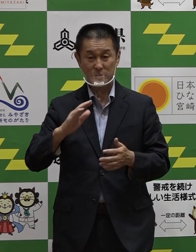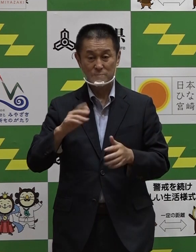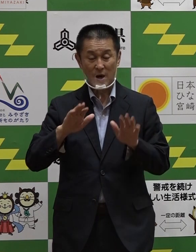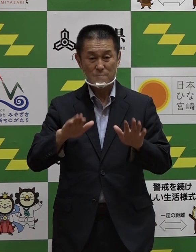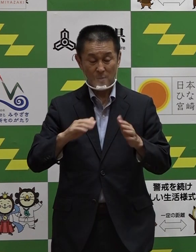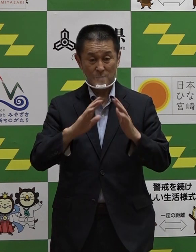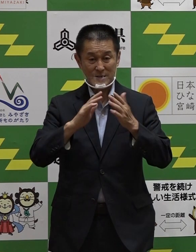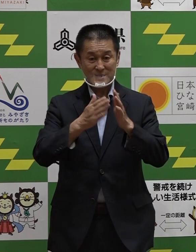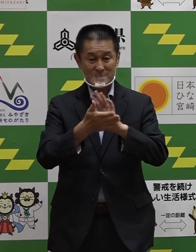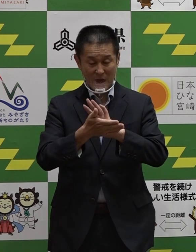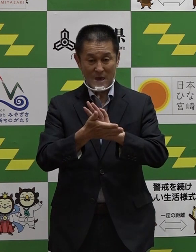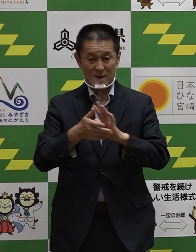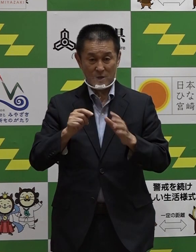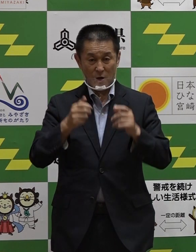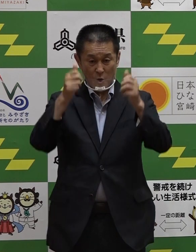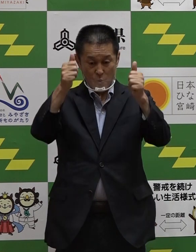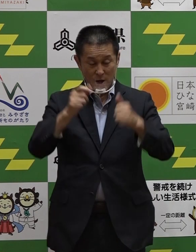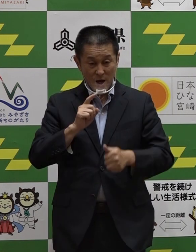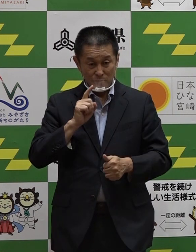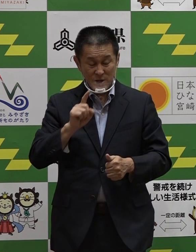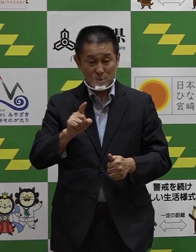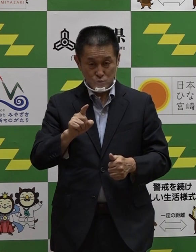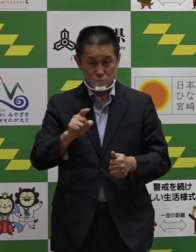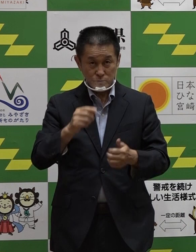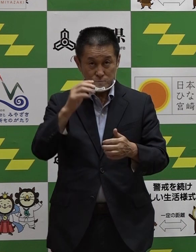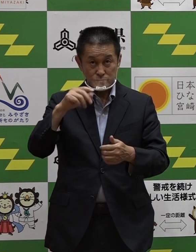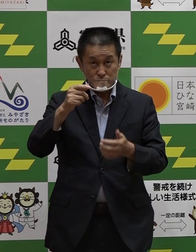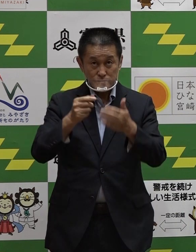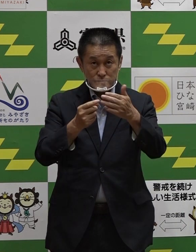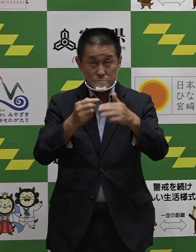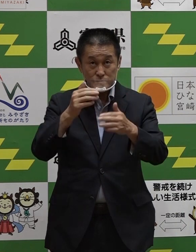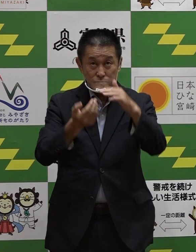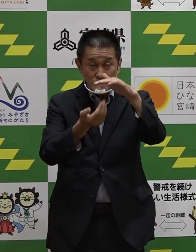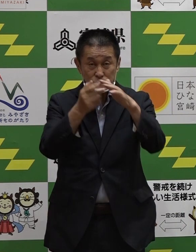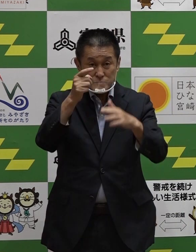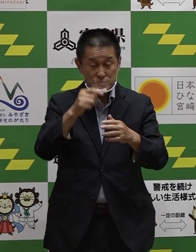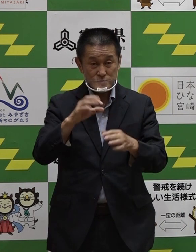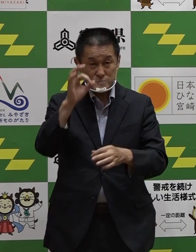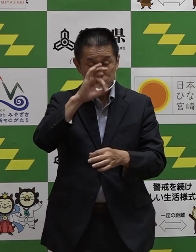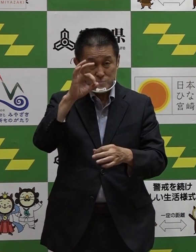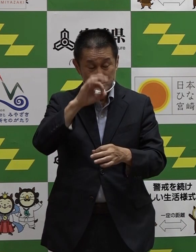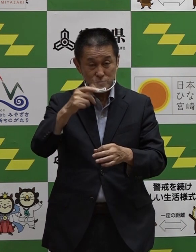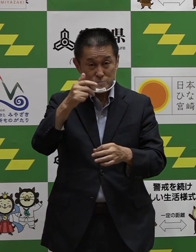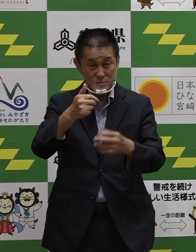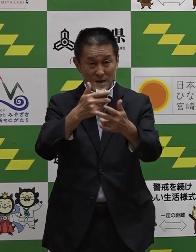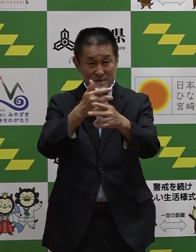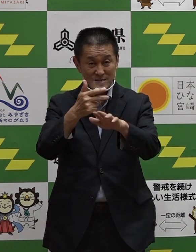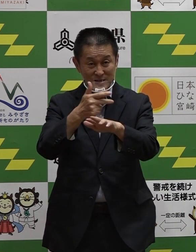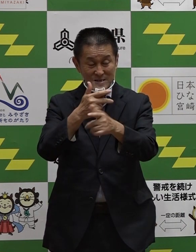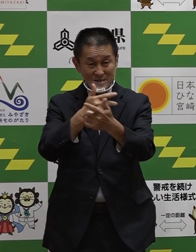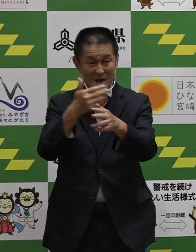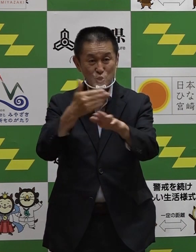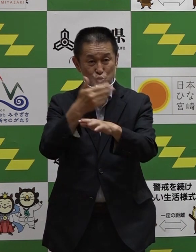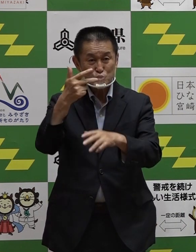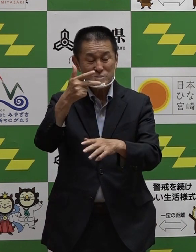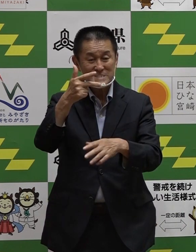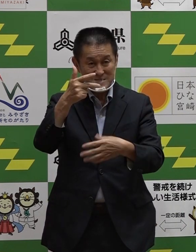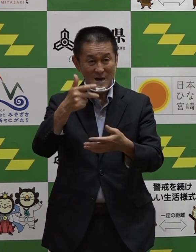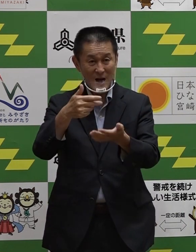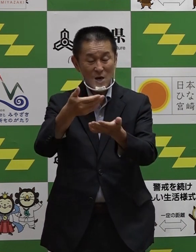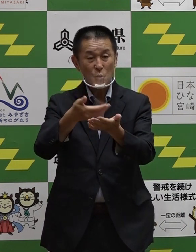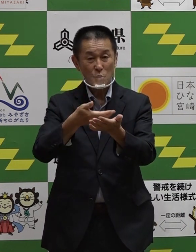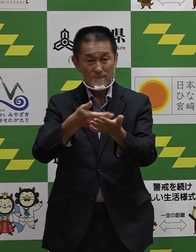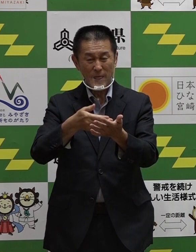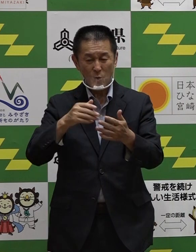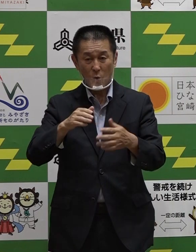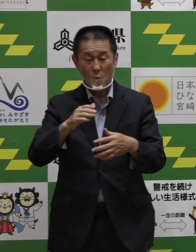も宮崎県のホームページを見るとトップページに感染流行地域北九州市というのはまだ残っているんですけども、 実はこ